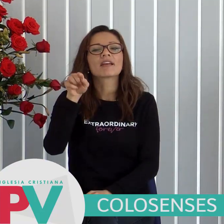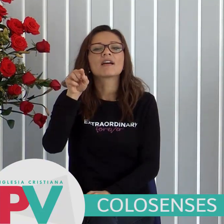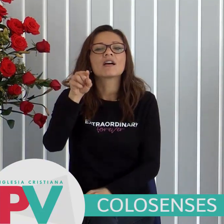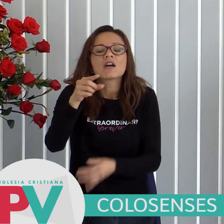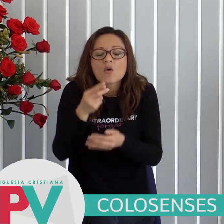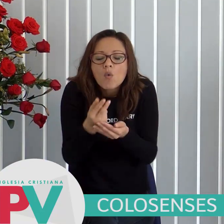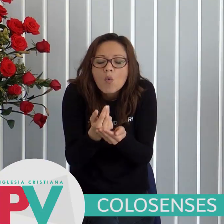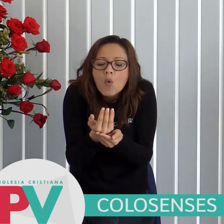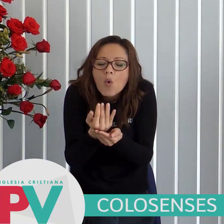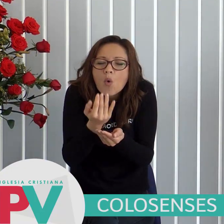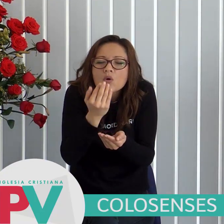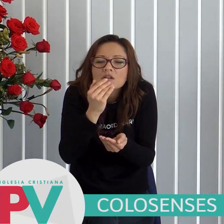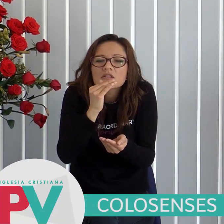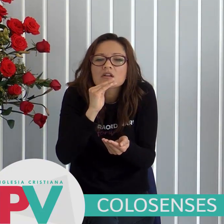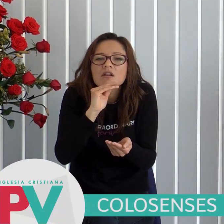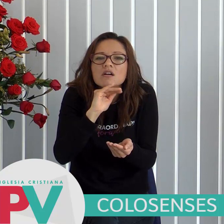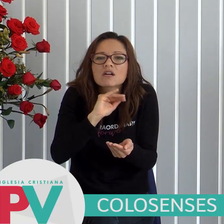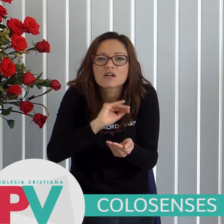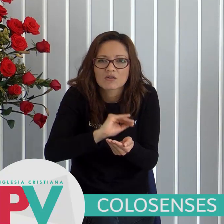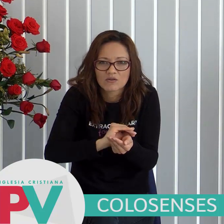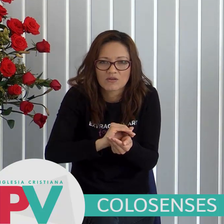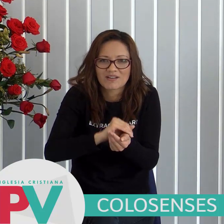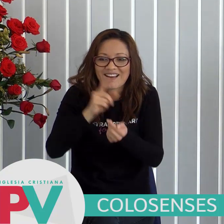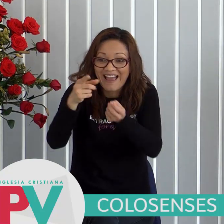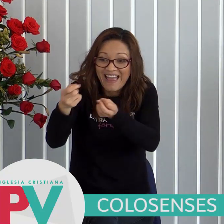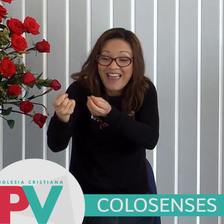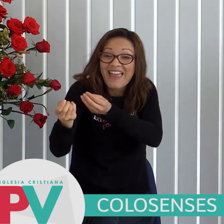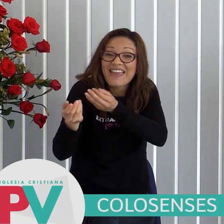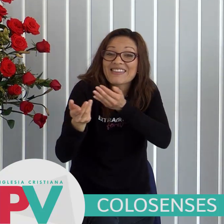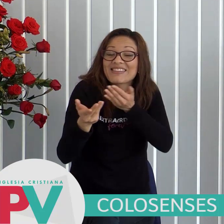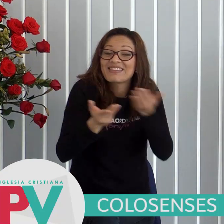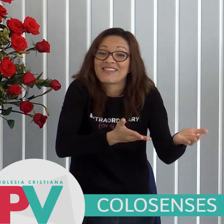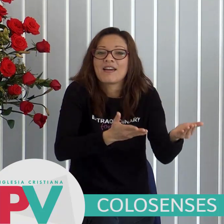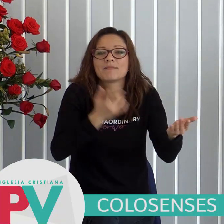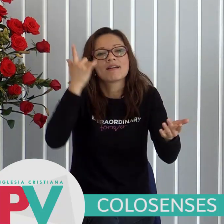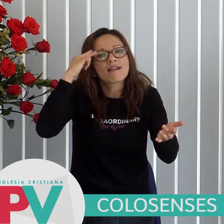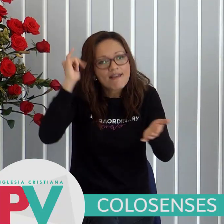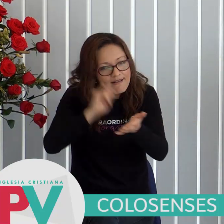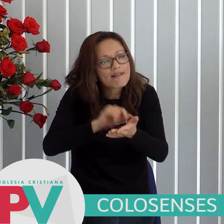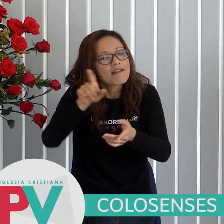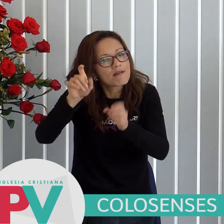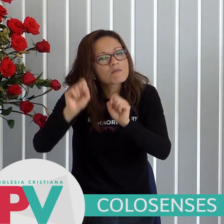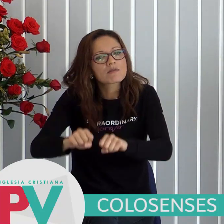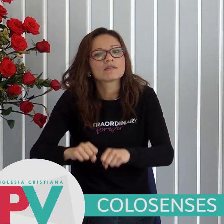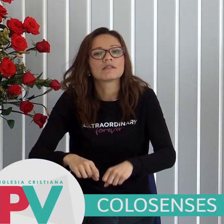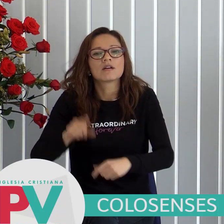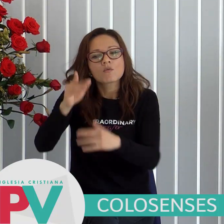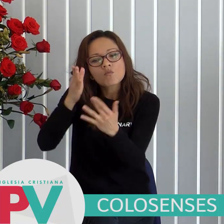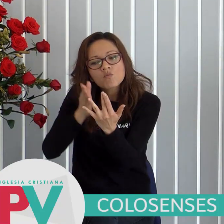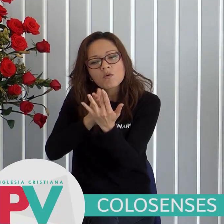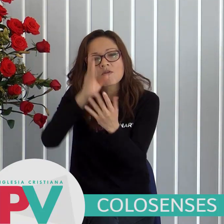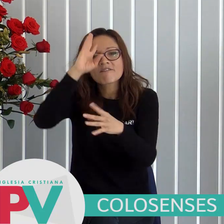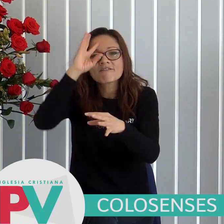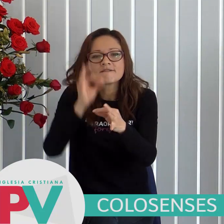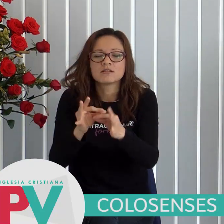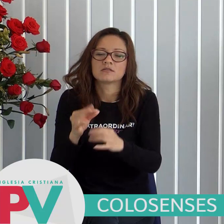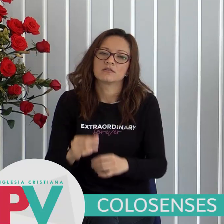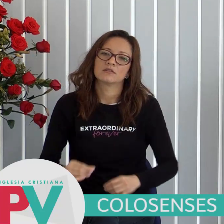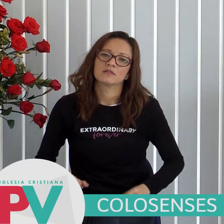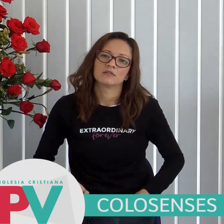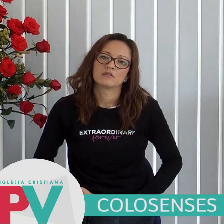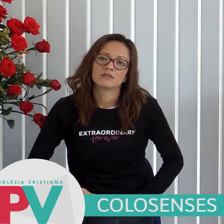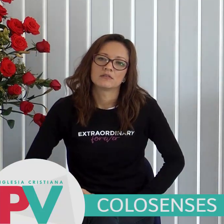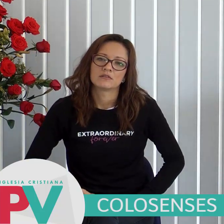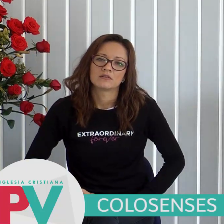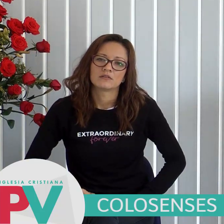simplemente como un cordero, y fuera de eso nos da para que nosotros creamos que por medio de nuestra fe.